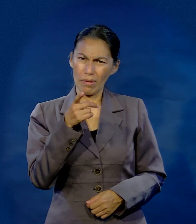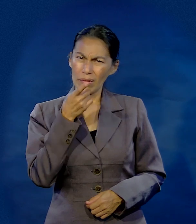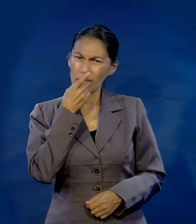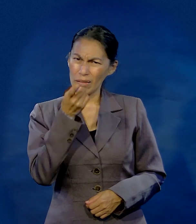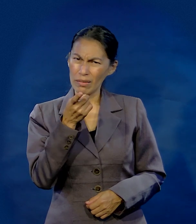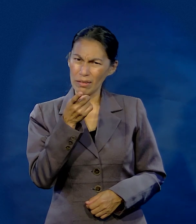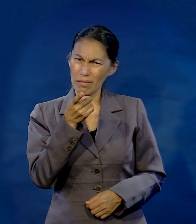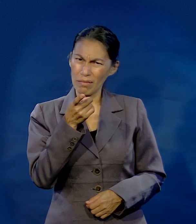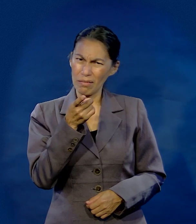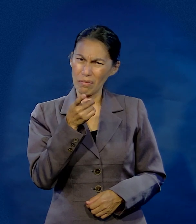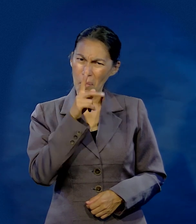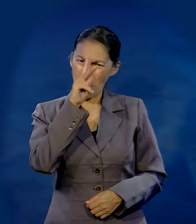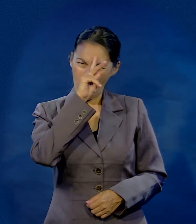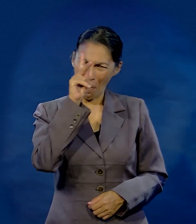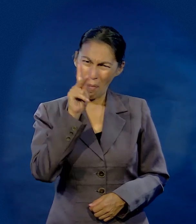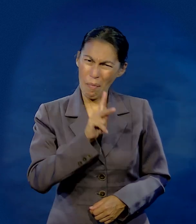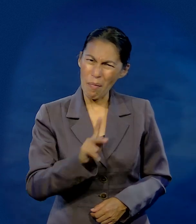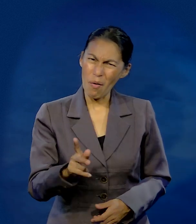perfecto